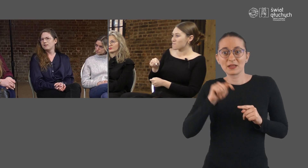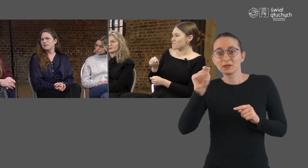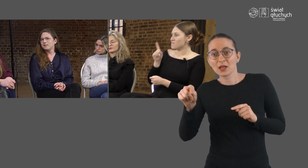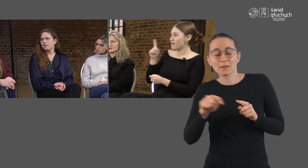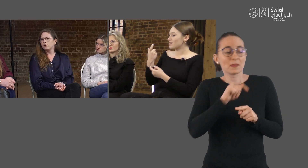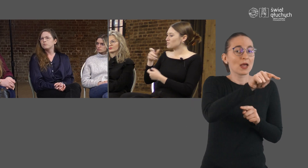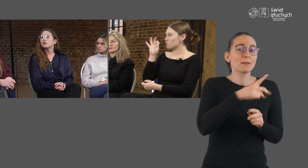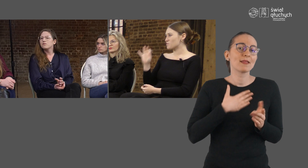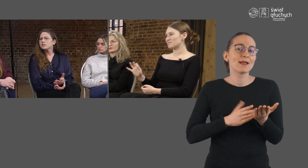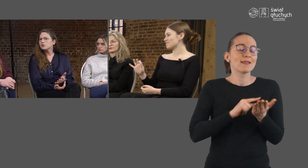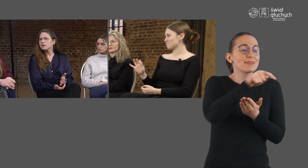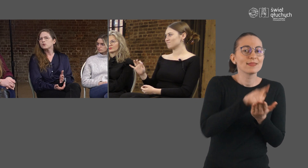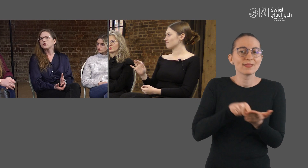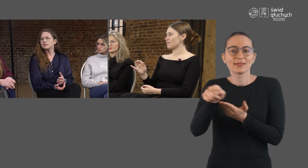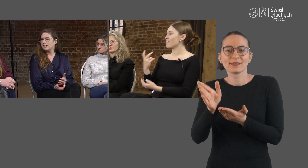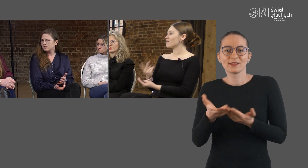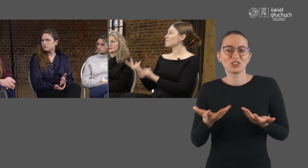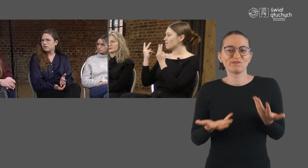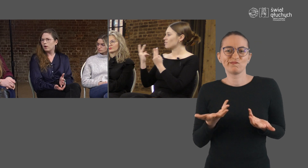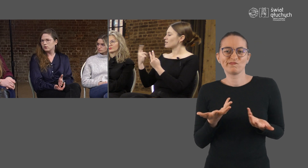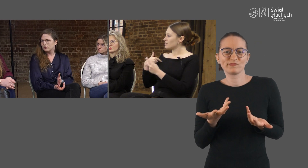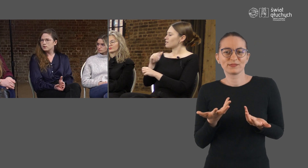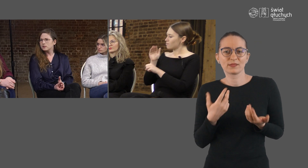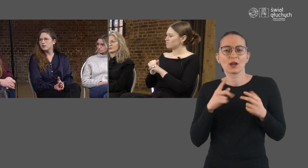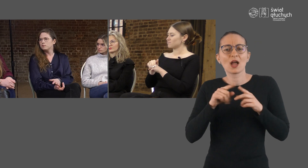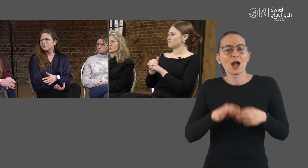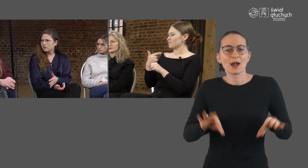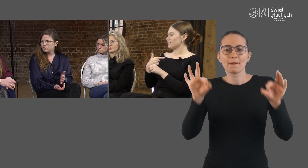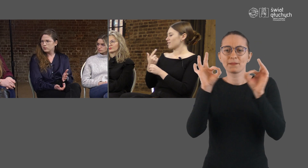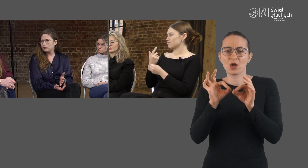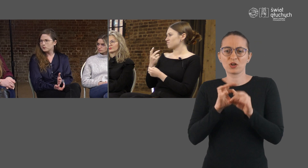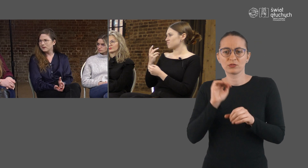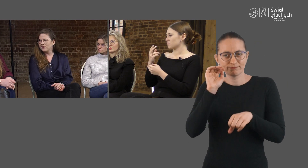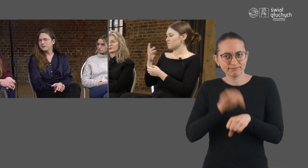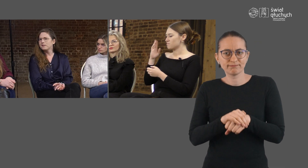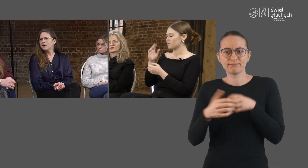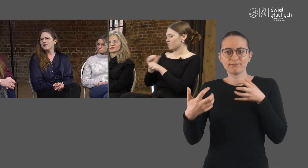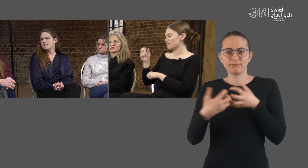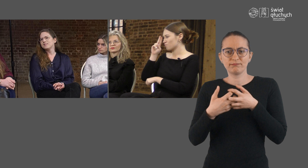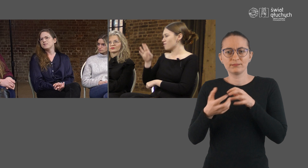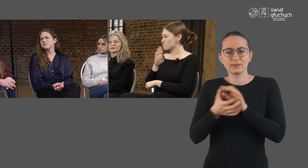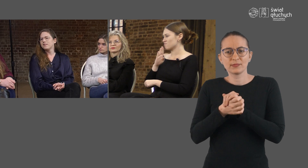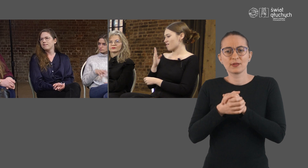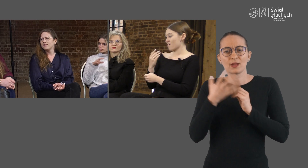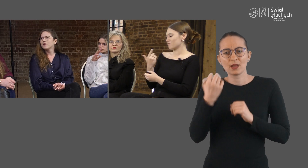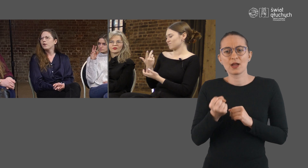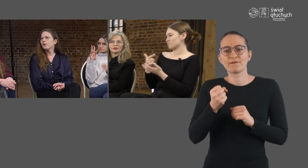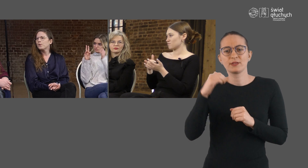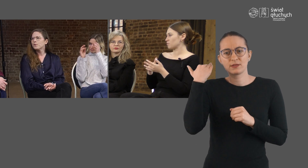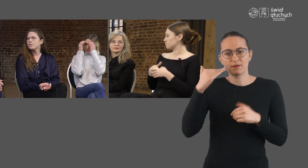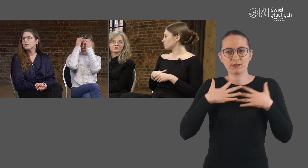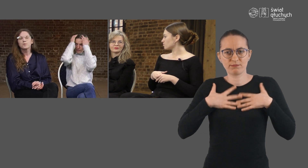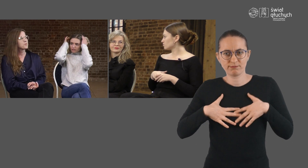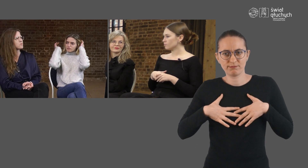też... No najważniejszą rzeczą jest to, że zaakceptowałam to, że nie słyszę, bo bez tego bym nie poszła dalej. Super.